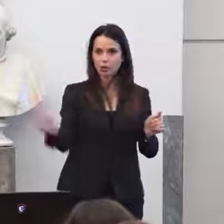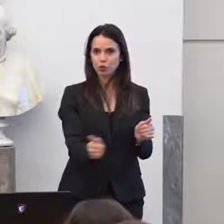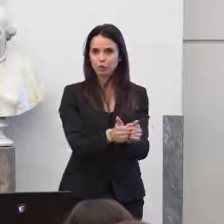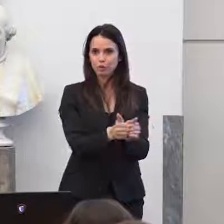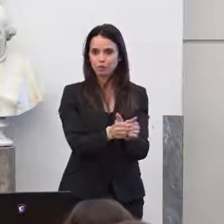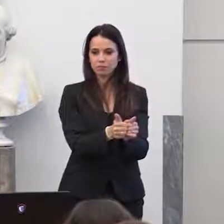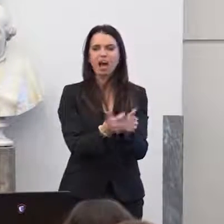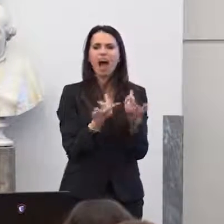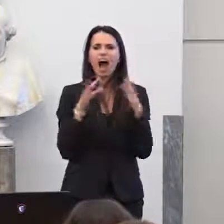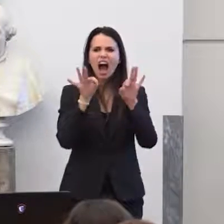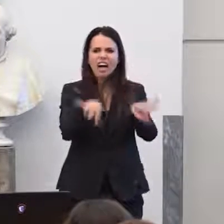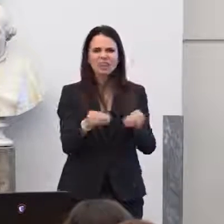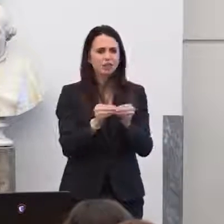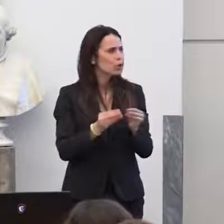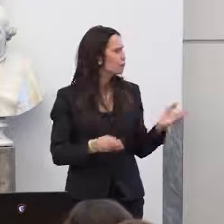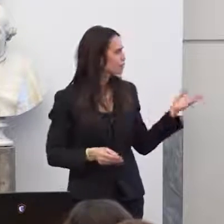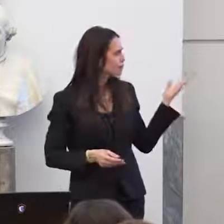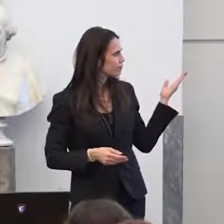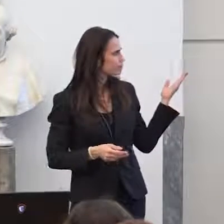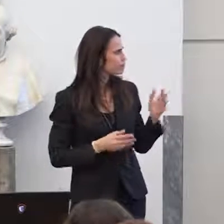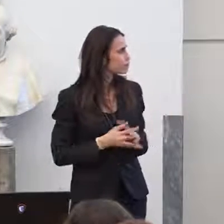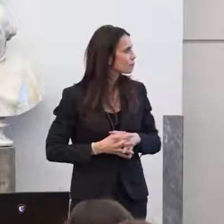tipo di stato?